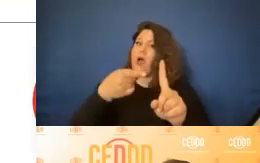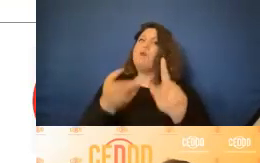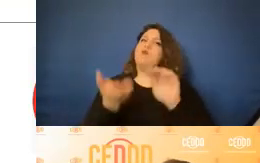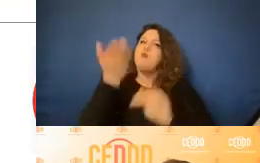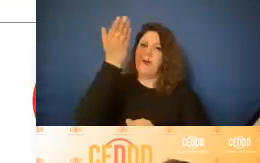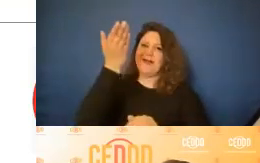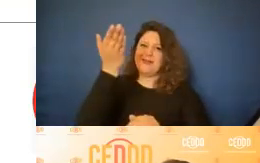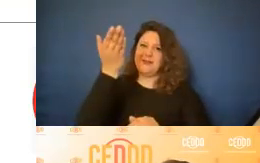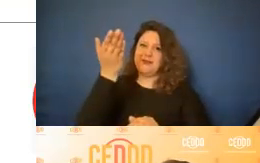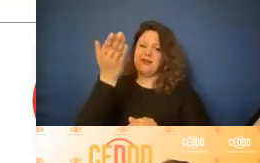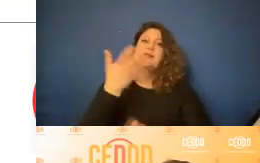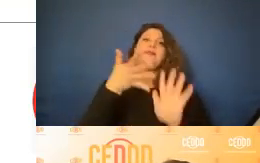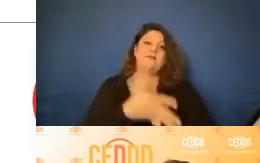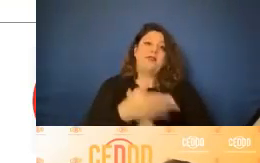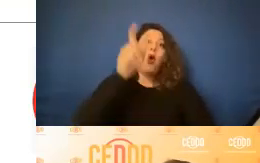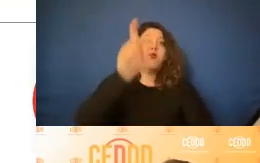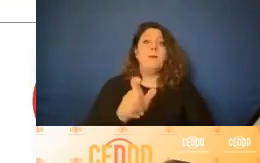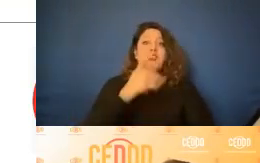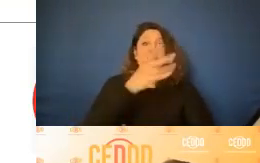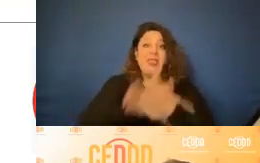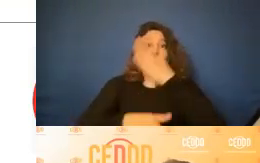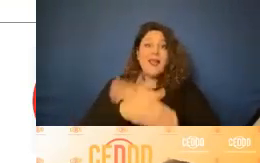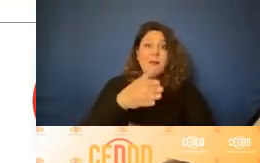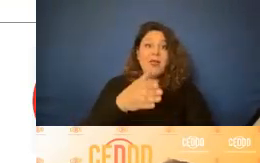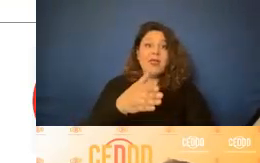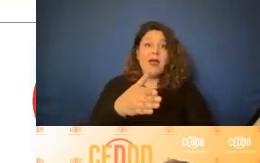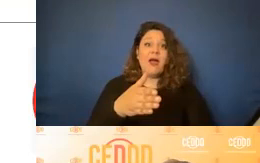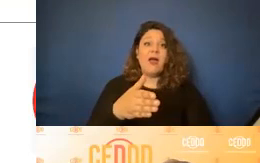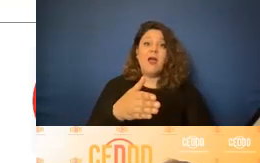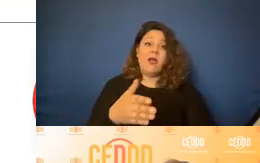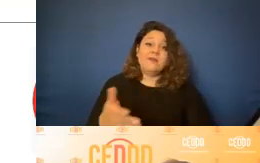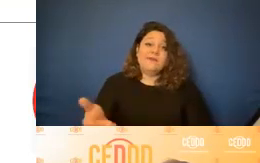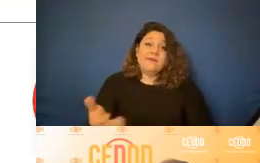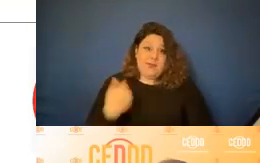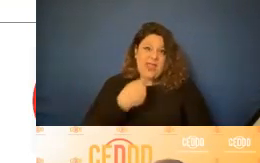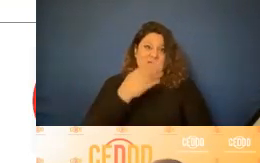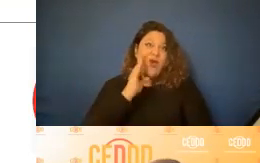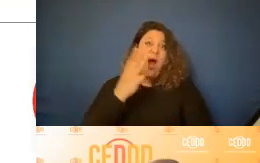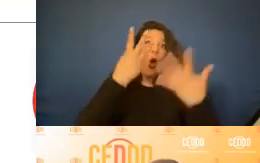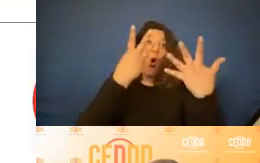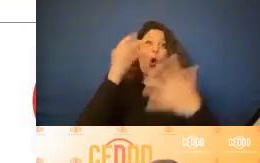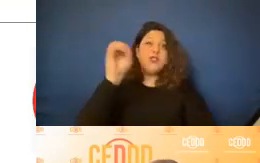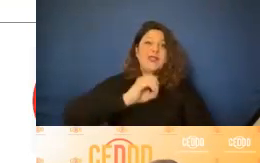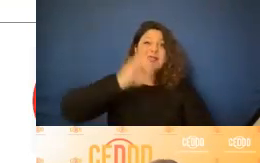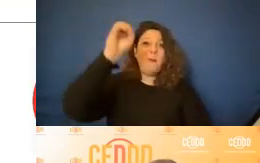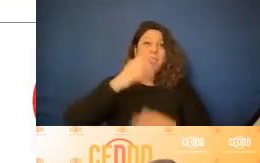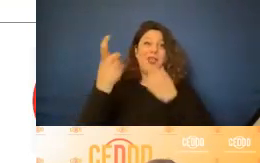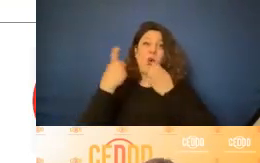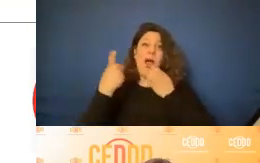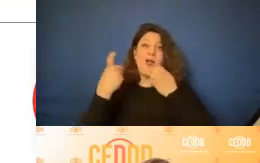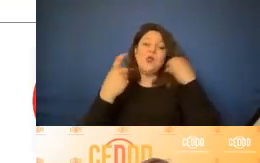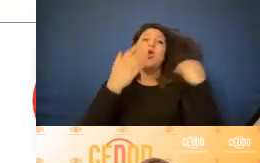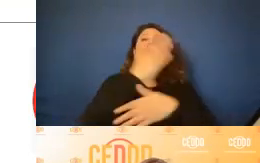una persona con discapacidad es muy probable, y lo hemos dicho, el 80% de los alumnos con